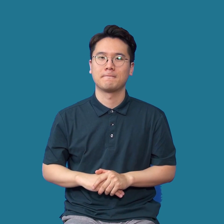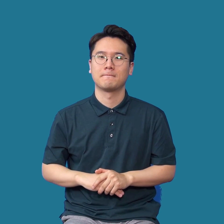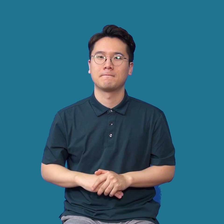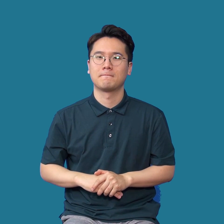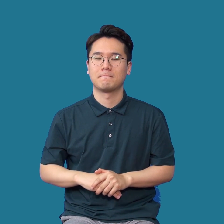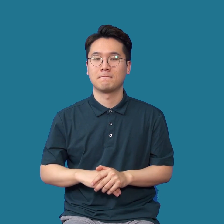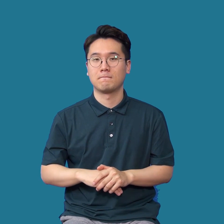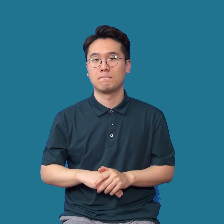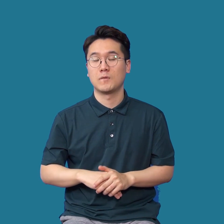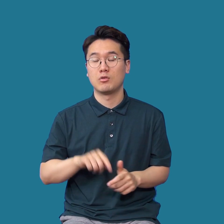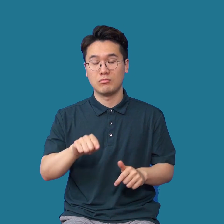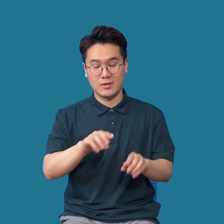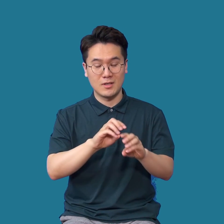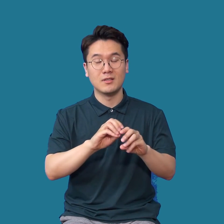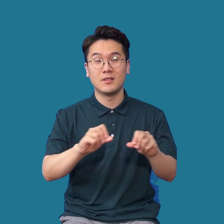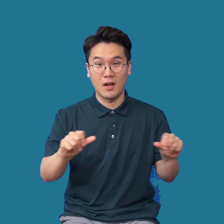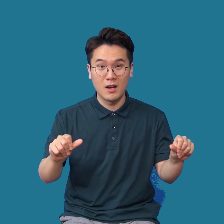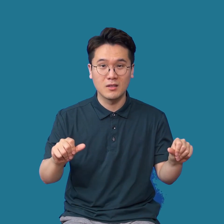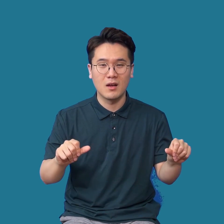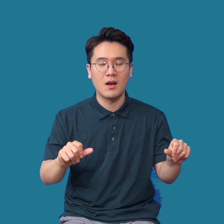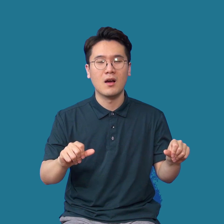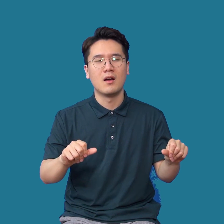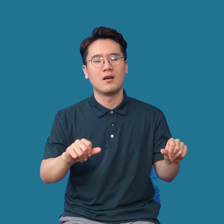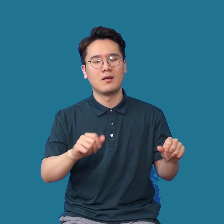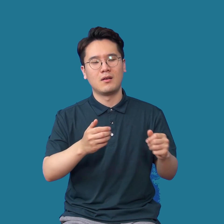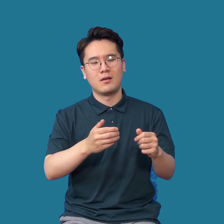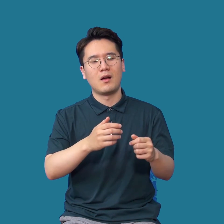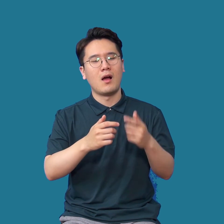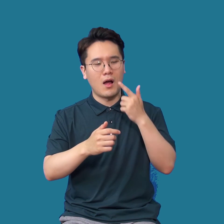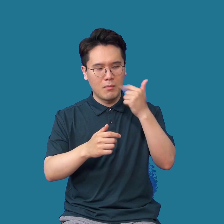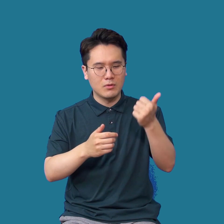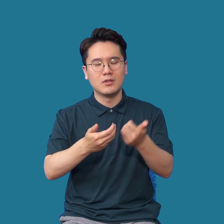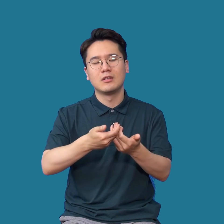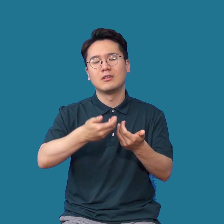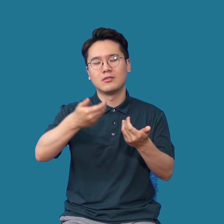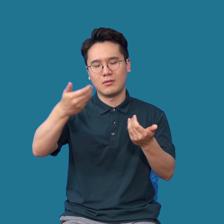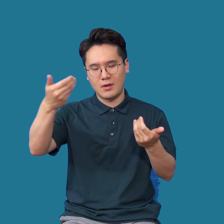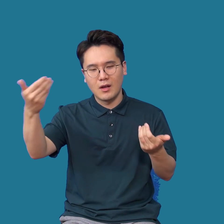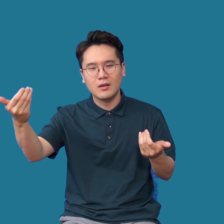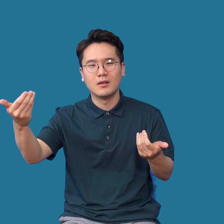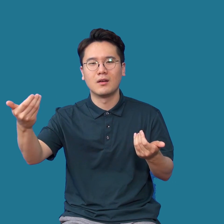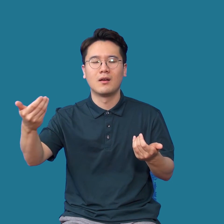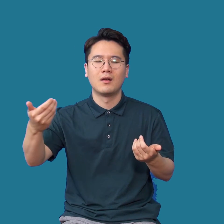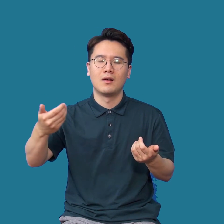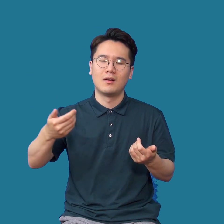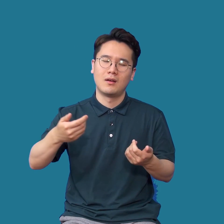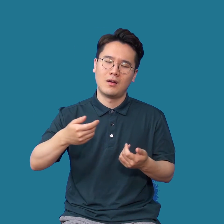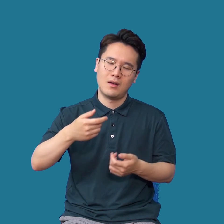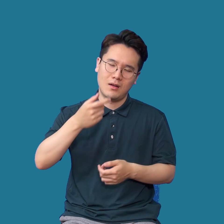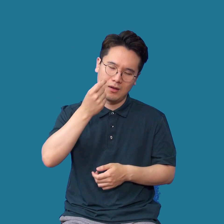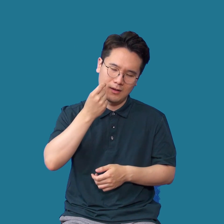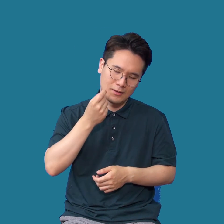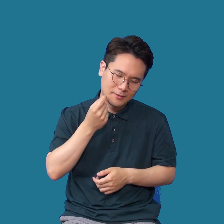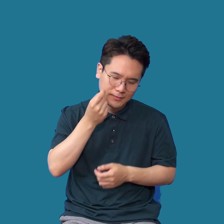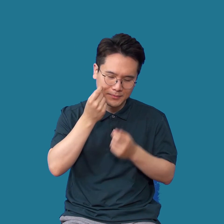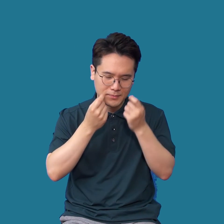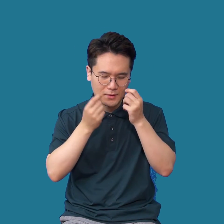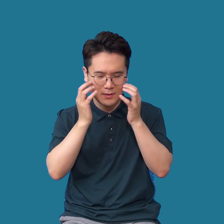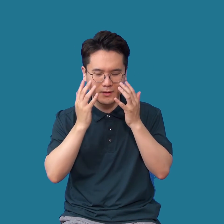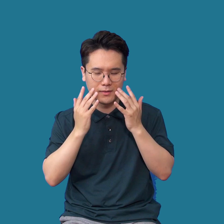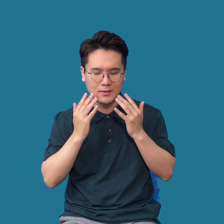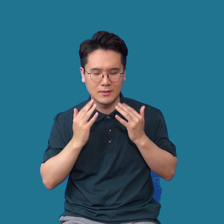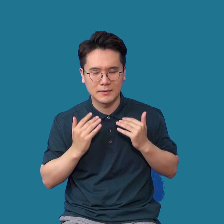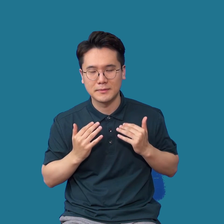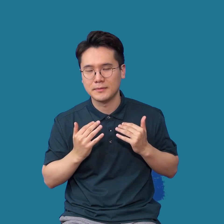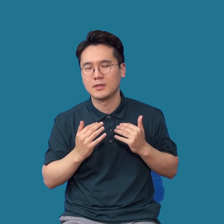땅에서는 이별이니까 흐르는 눈물을 주체할 수가 없습니다. 눈물을 흘리면서 이 리나